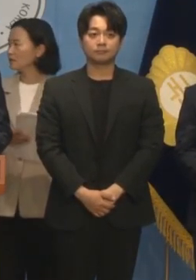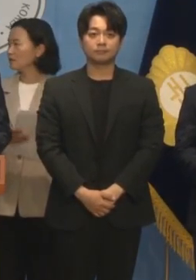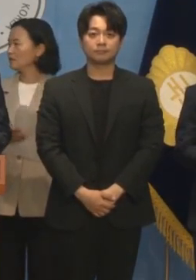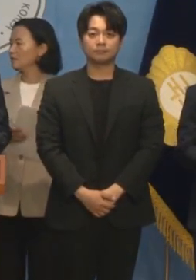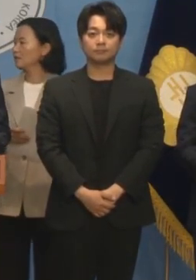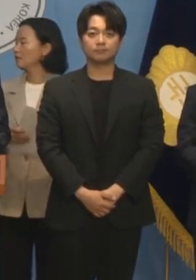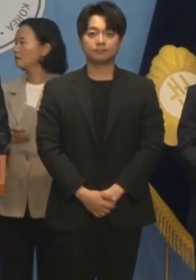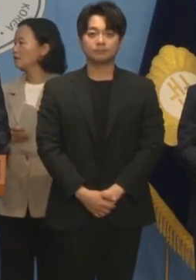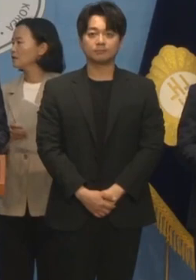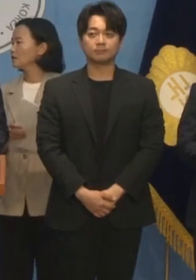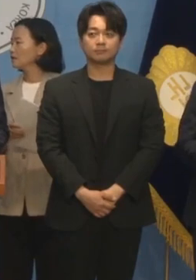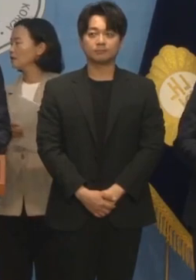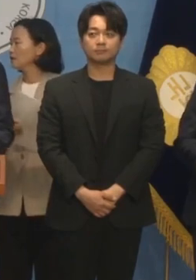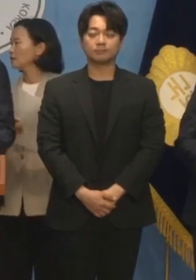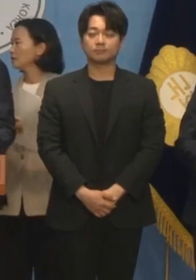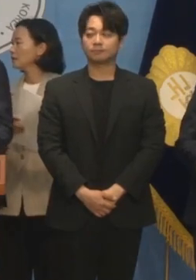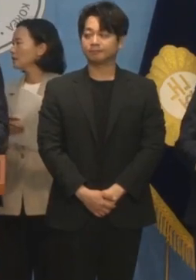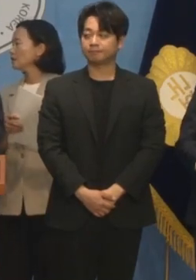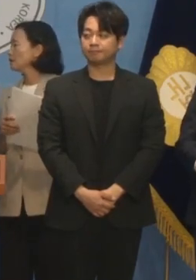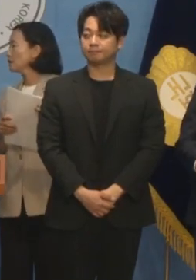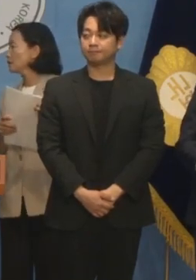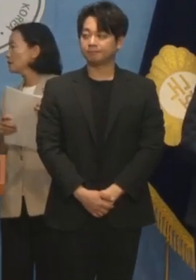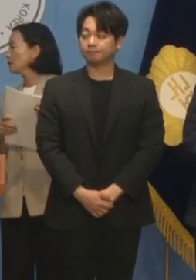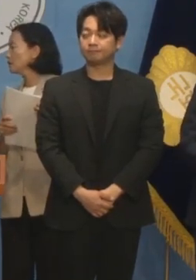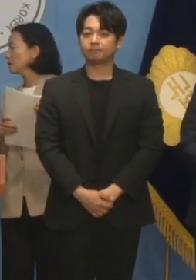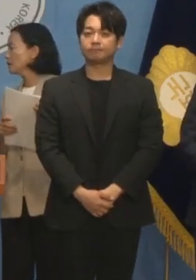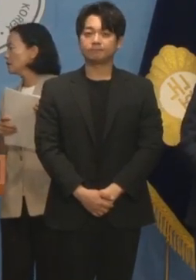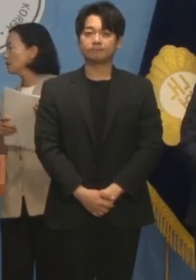네. 읽는 순서대로.